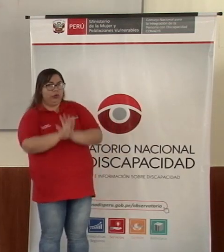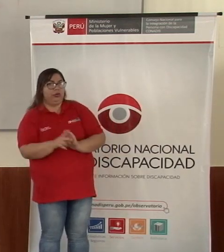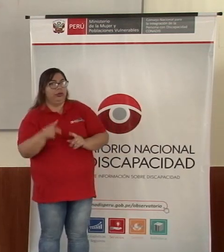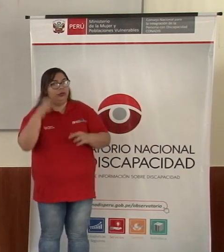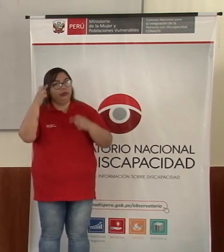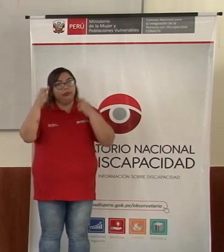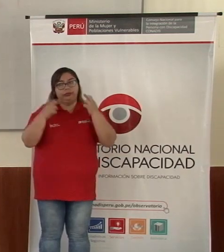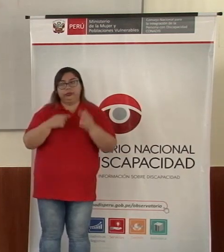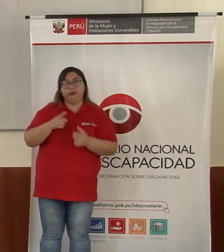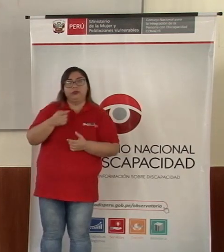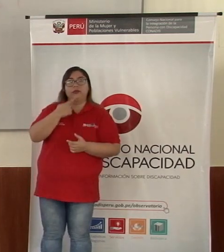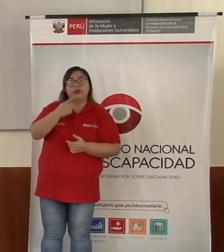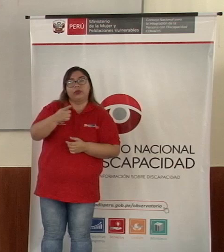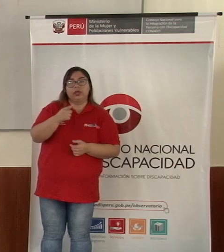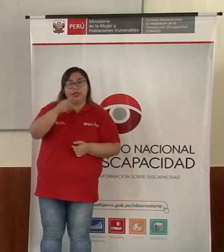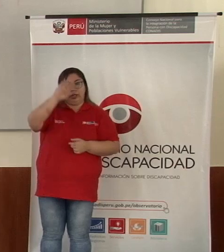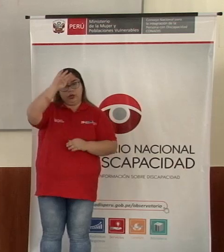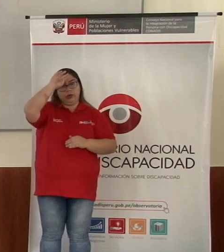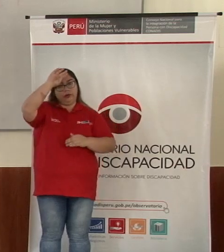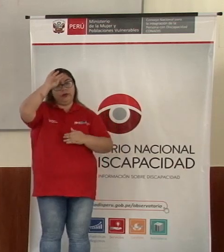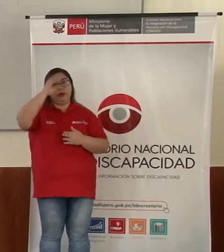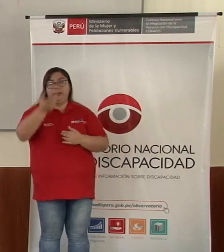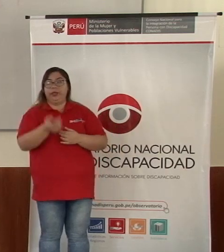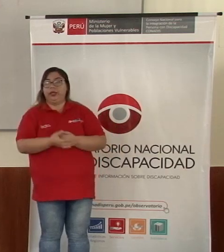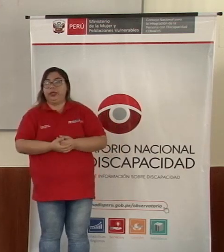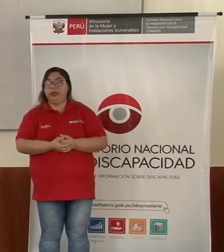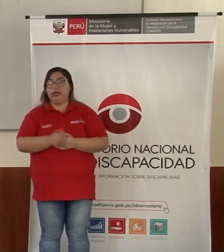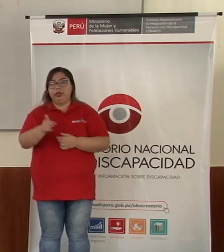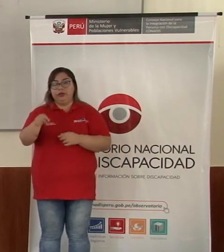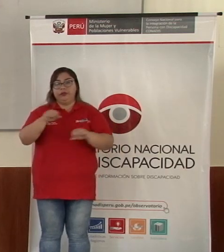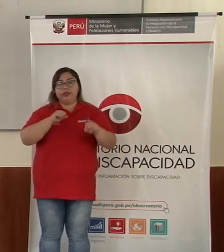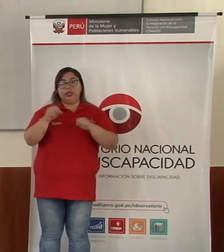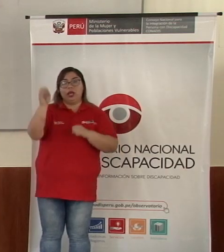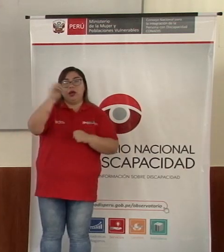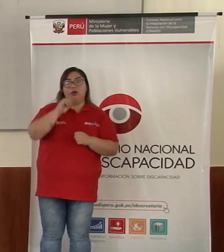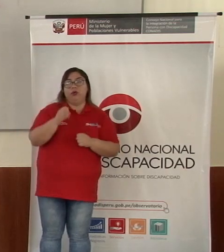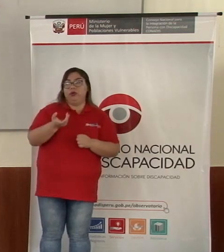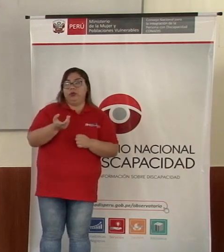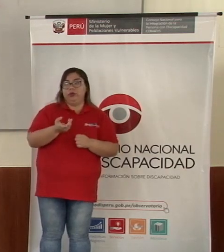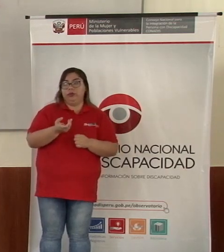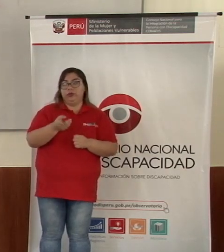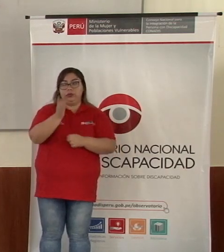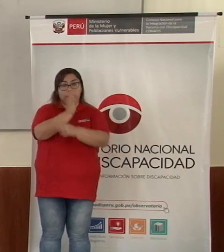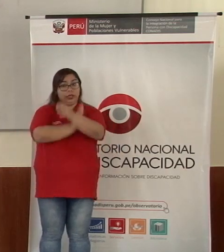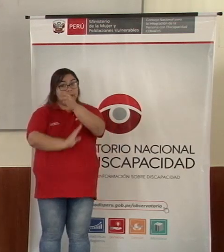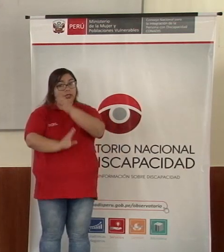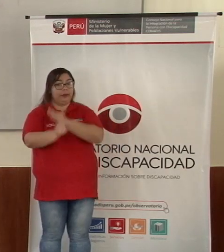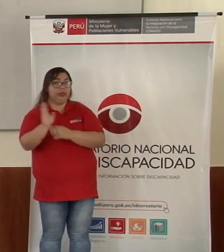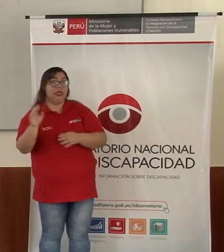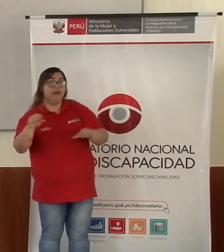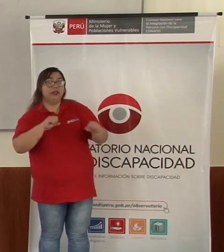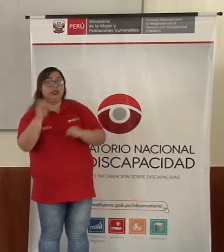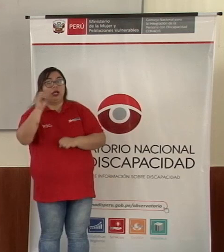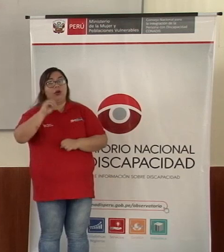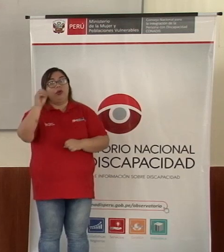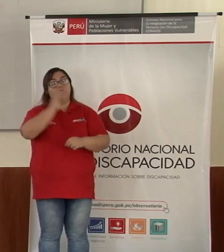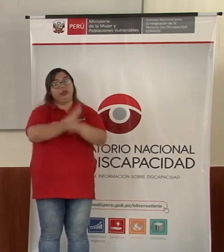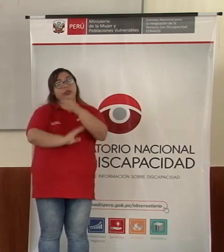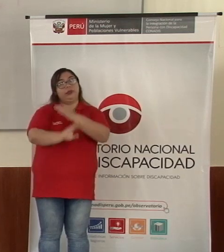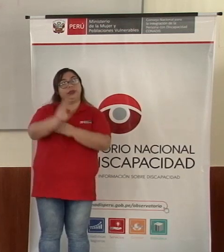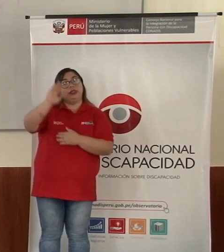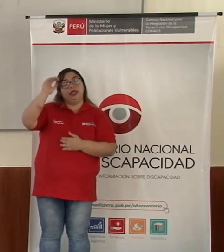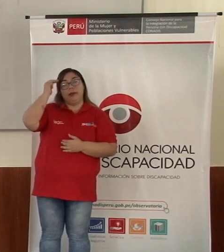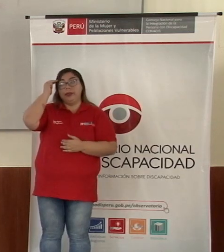porque yo sé que él es incapaz porque tiene una enfermedad física o una discapacidad física o una discapacidad